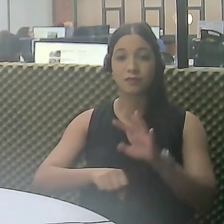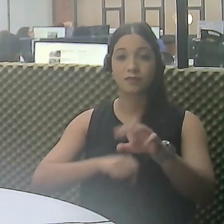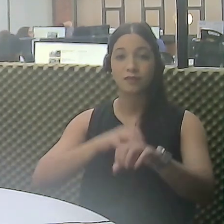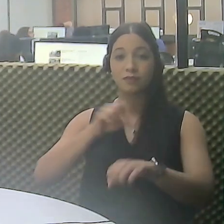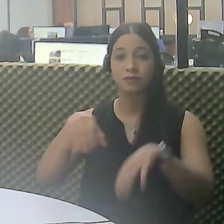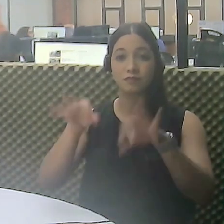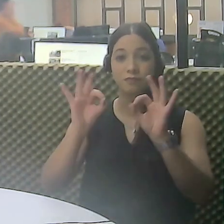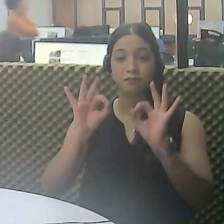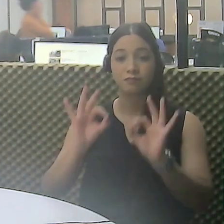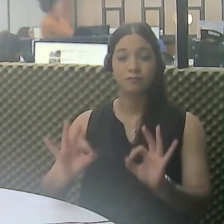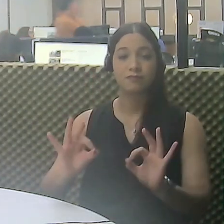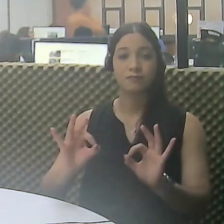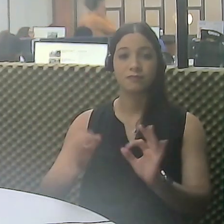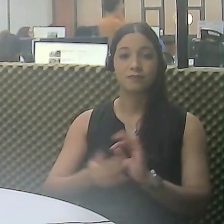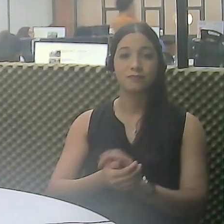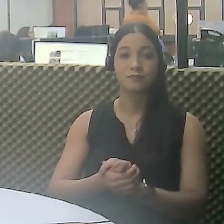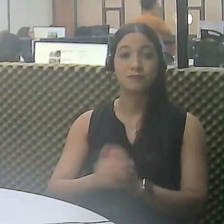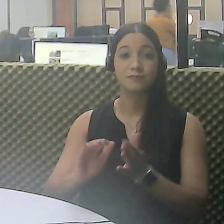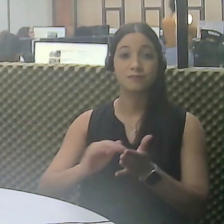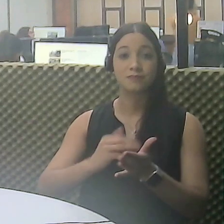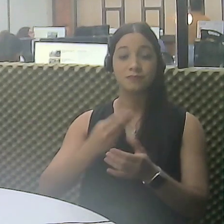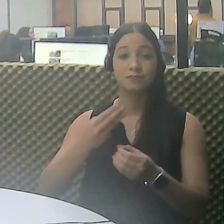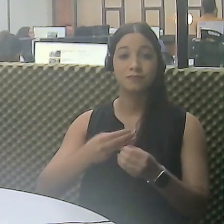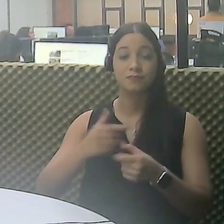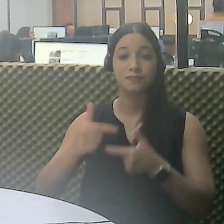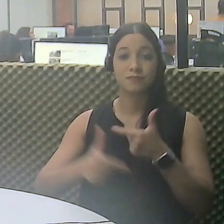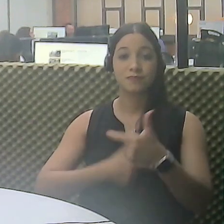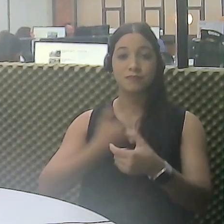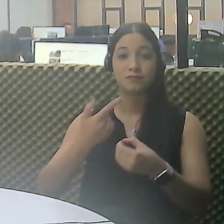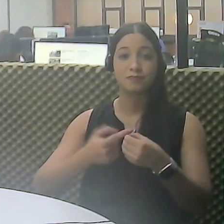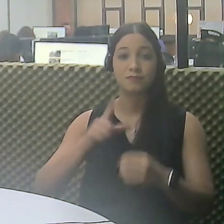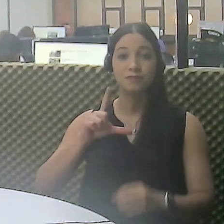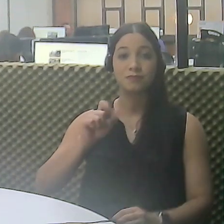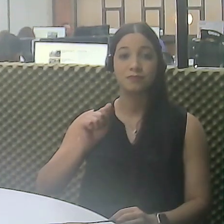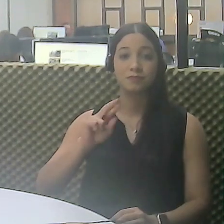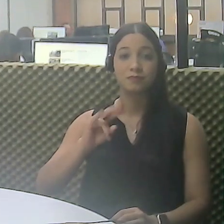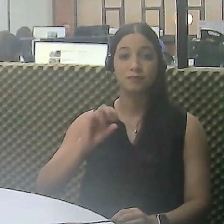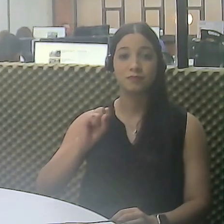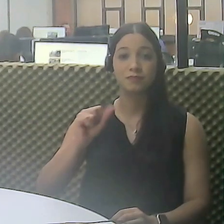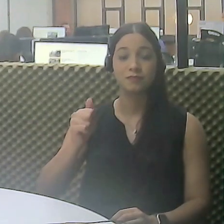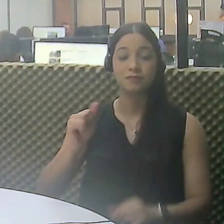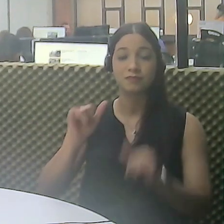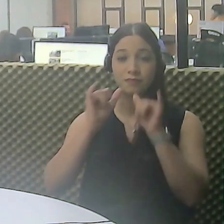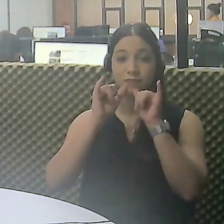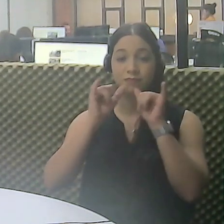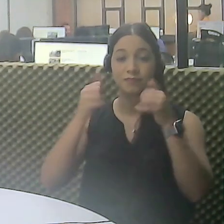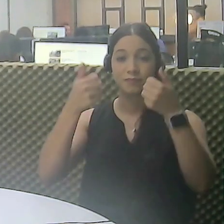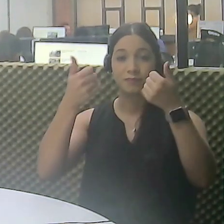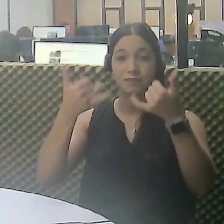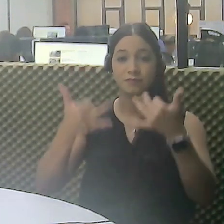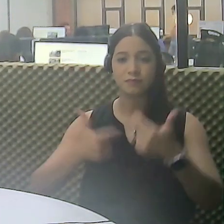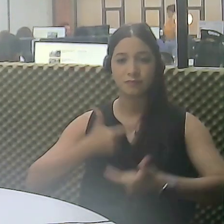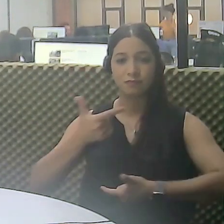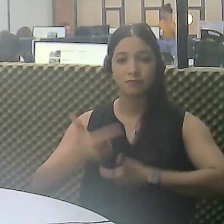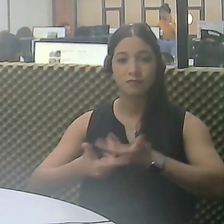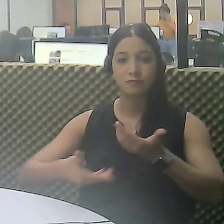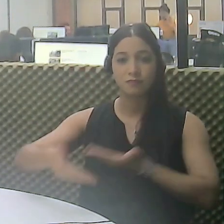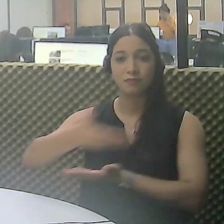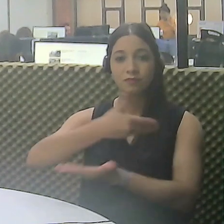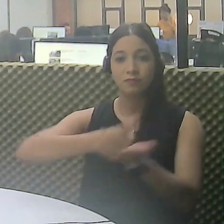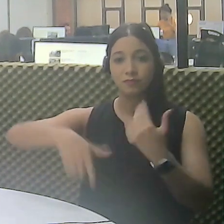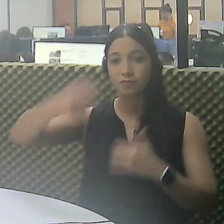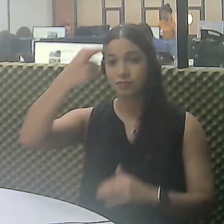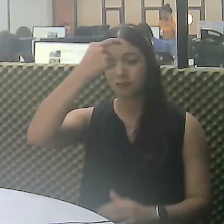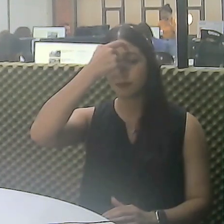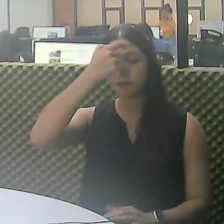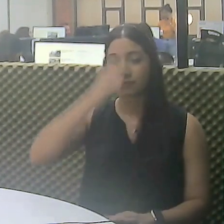descarte adequado. A secretária municipal de Serviços Urbanos, Larissa Espíndola, destacou que o trabalho também envolve